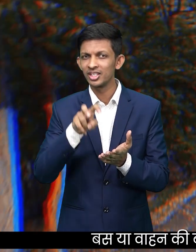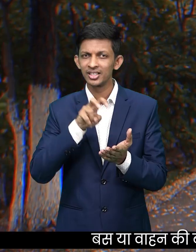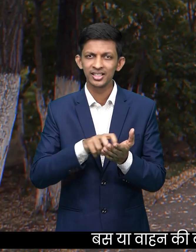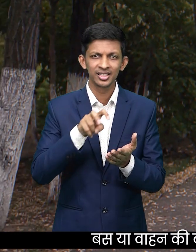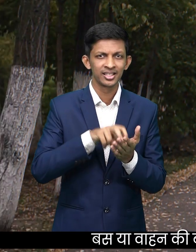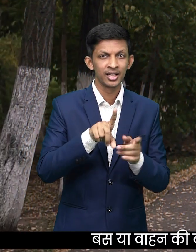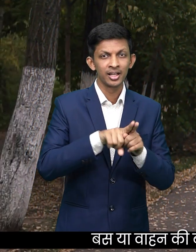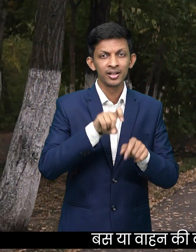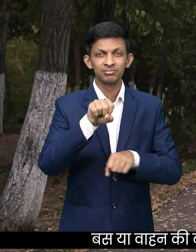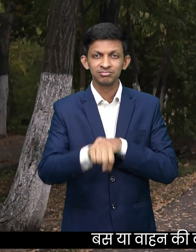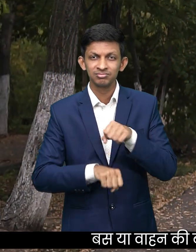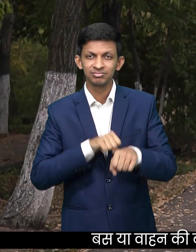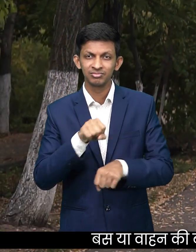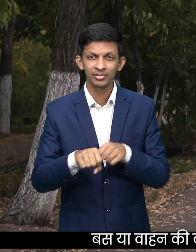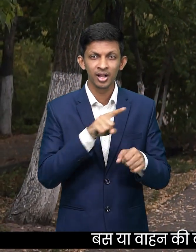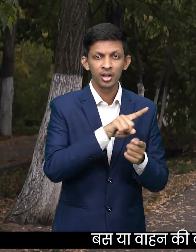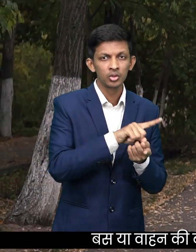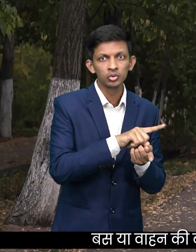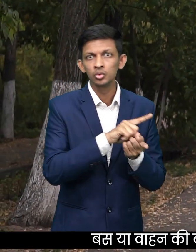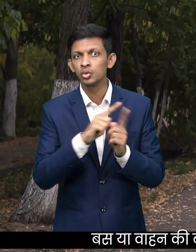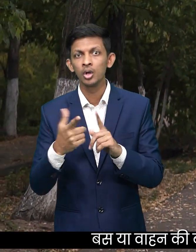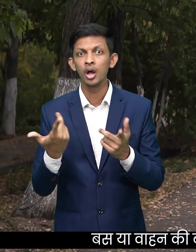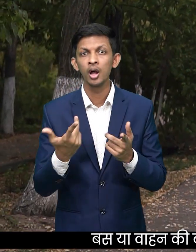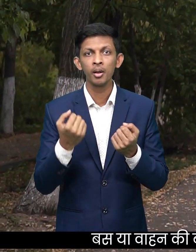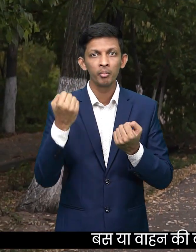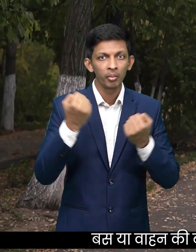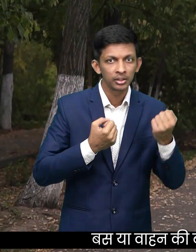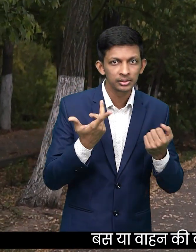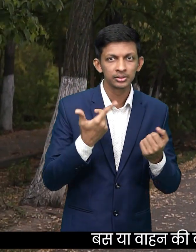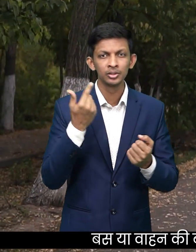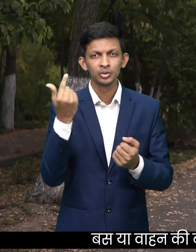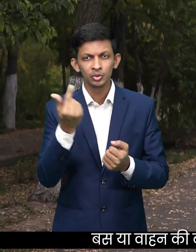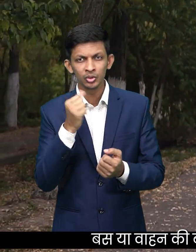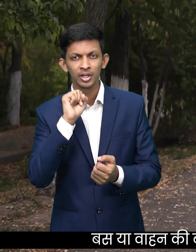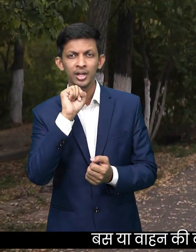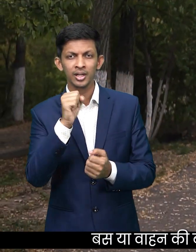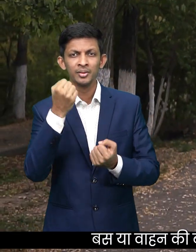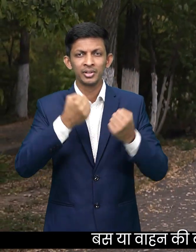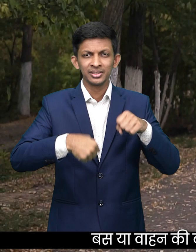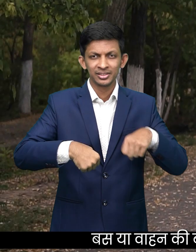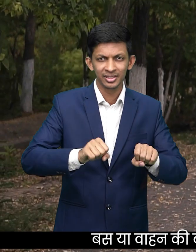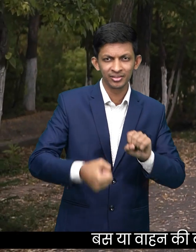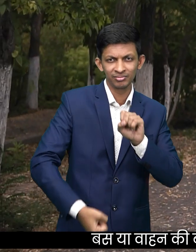बस या वाहन की बजाय पैदल चलना, साइकिल चलाना, प्रतिदीप्त